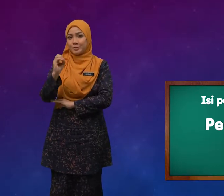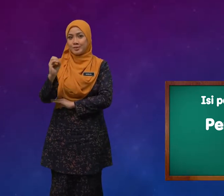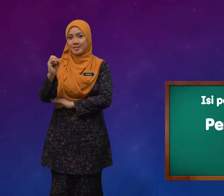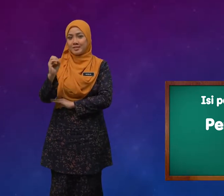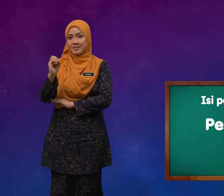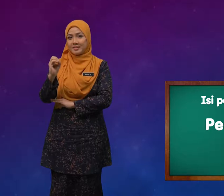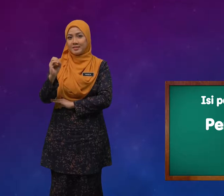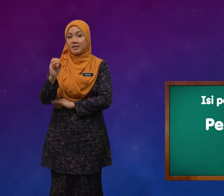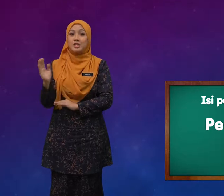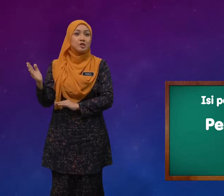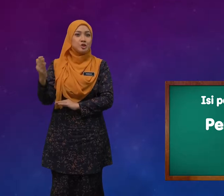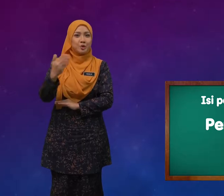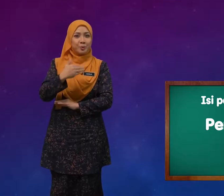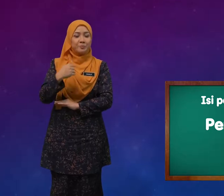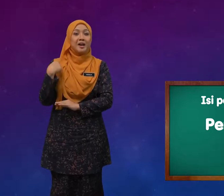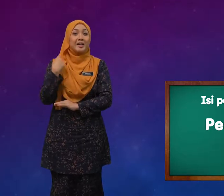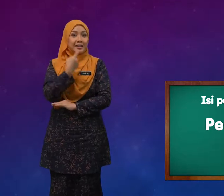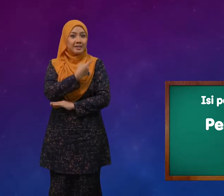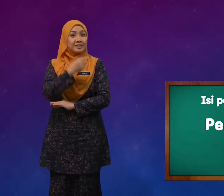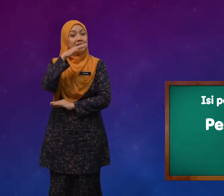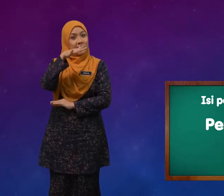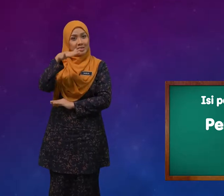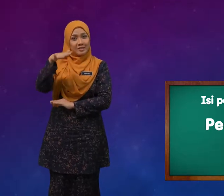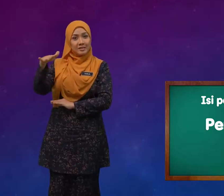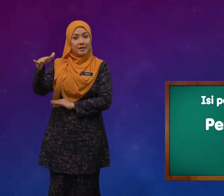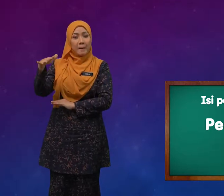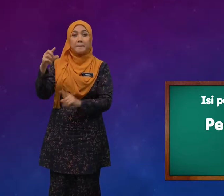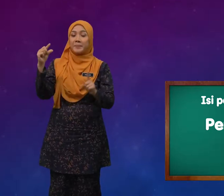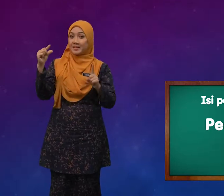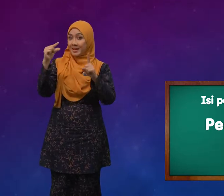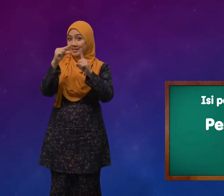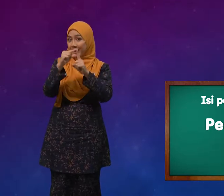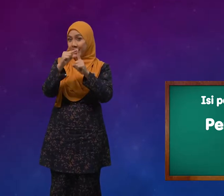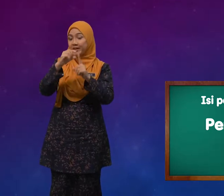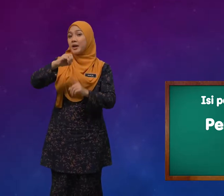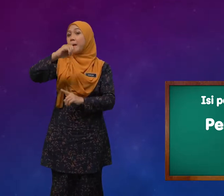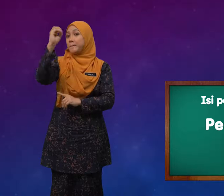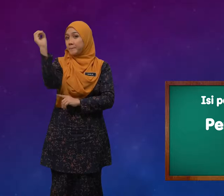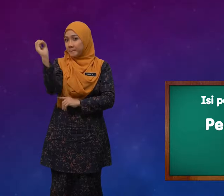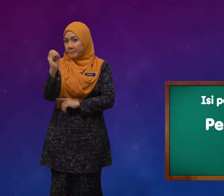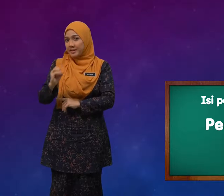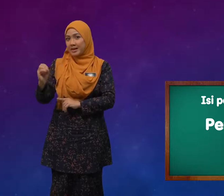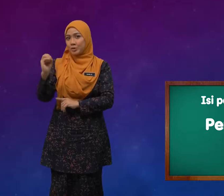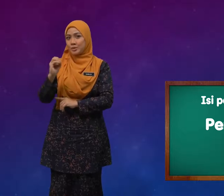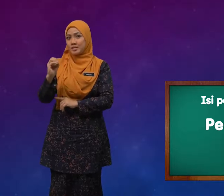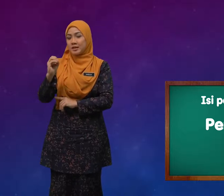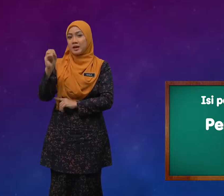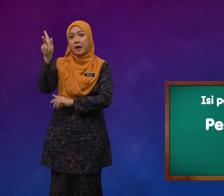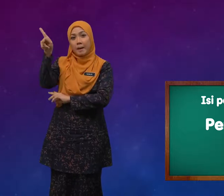peratus. Jom kita eja perkataan peratus.